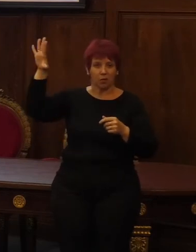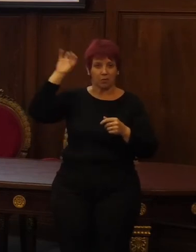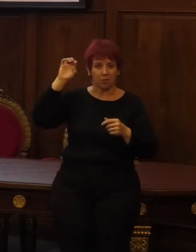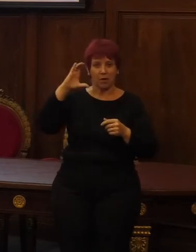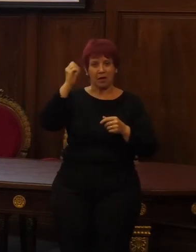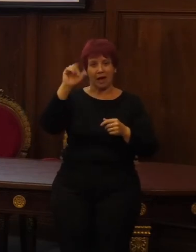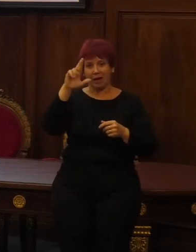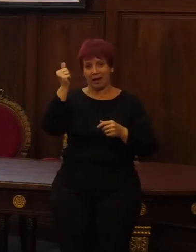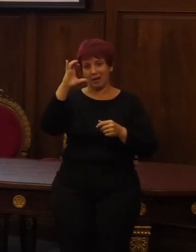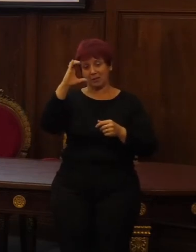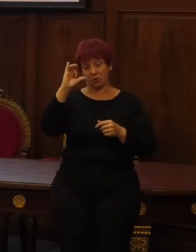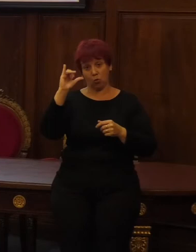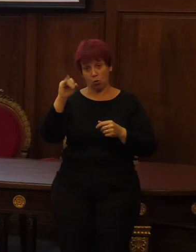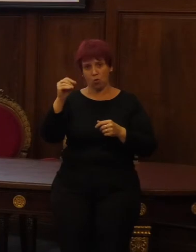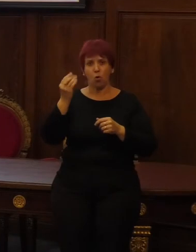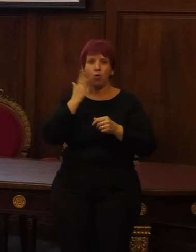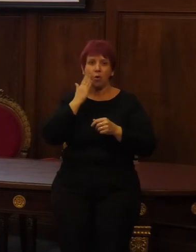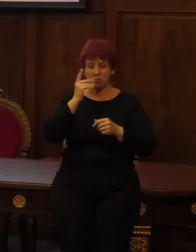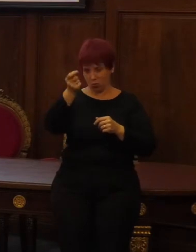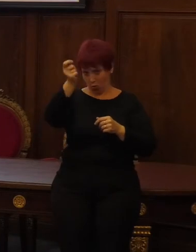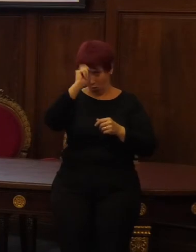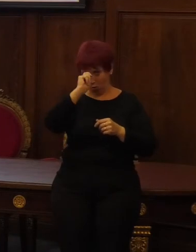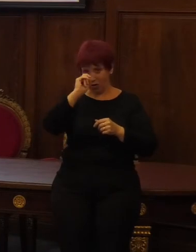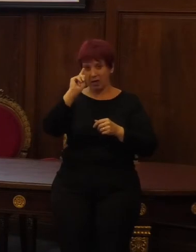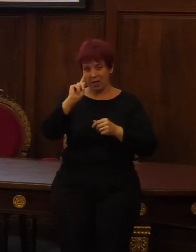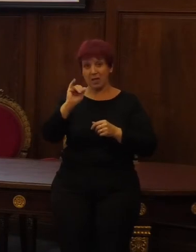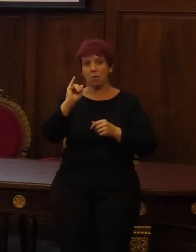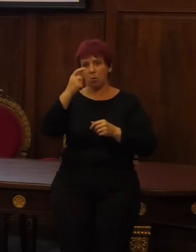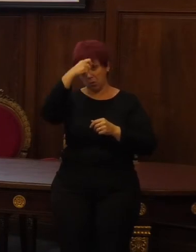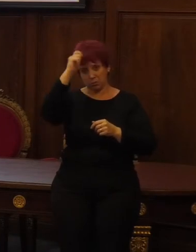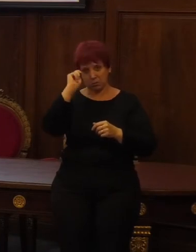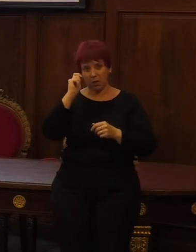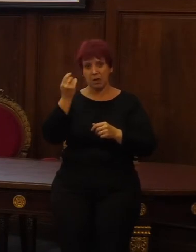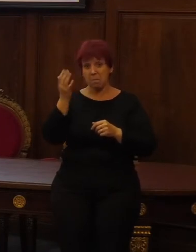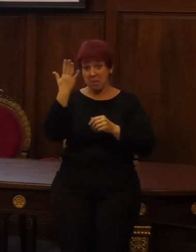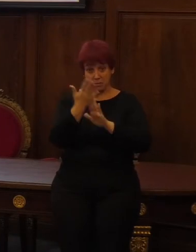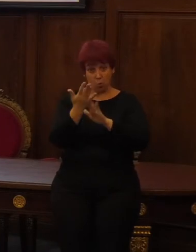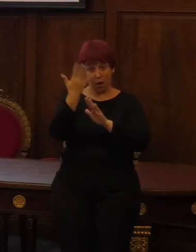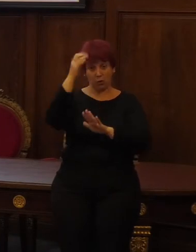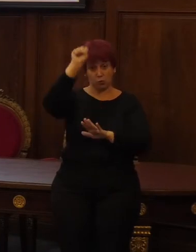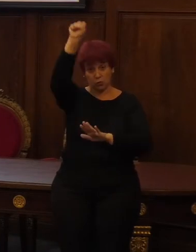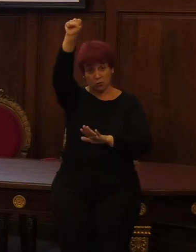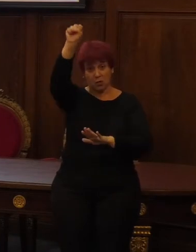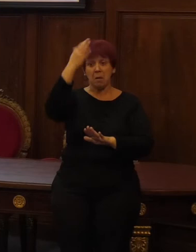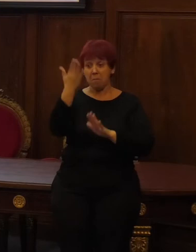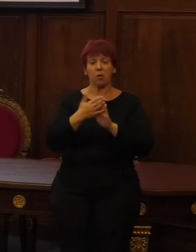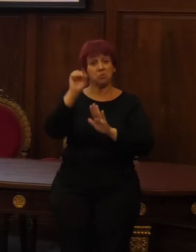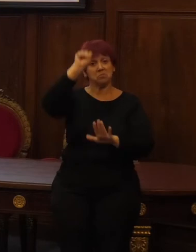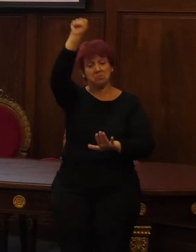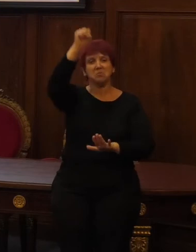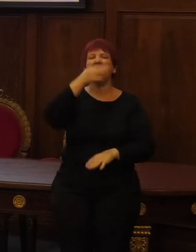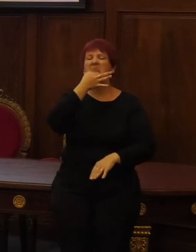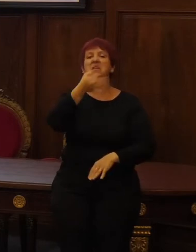es la de Juan Carlos Carrasco, con su gorra de lado y su brazo levantado con un puño